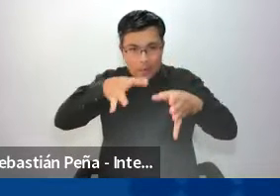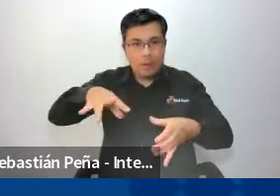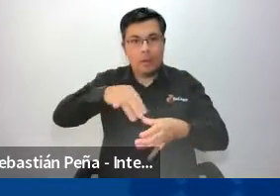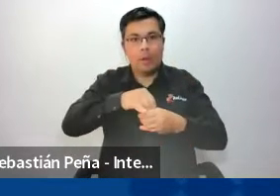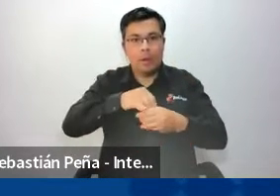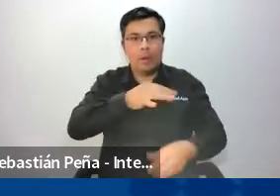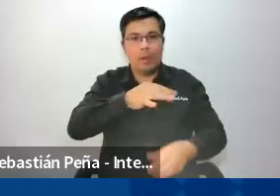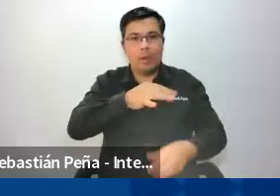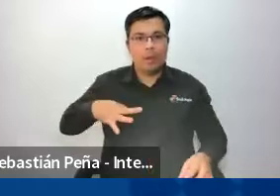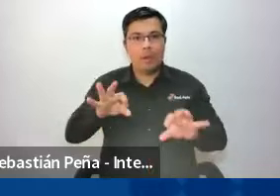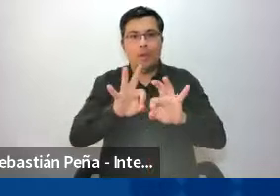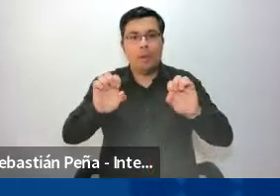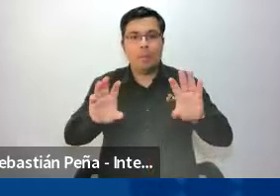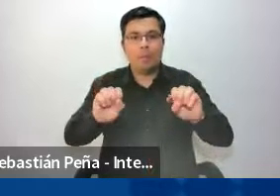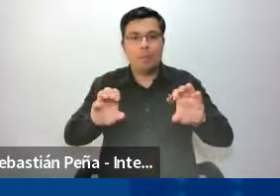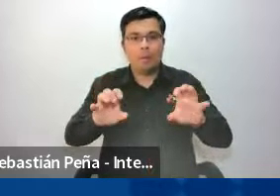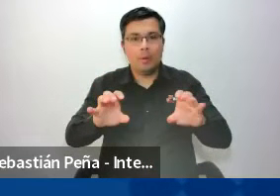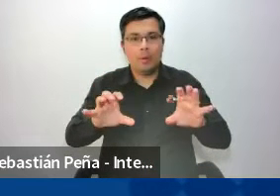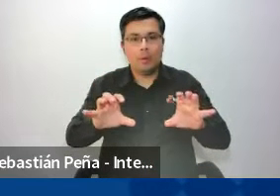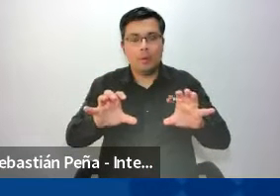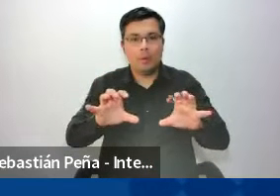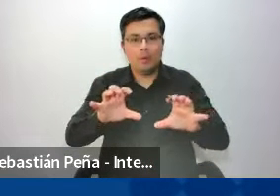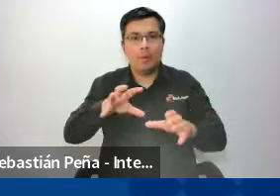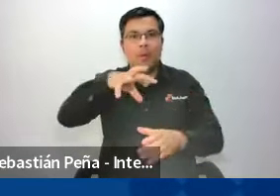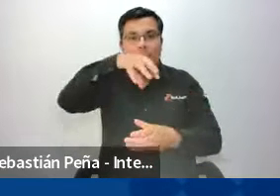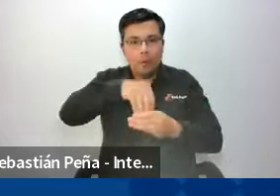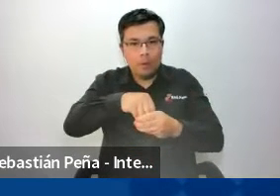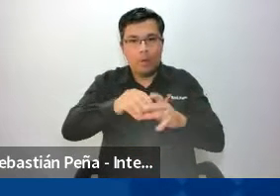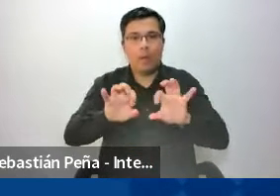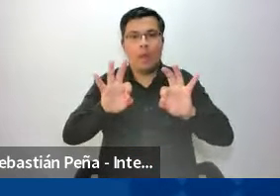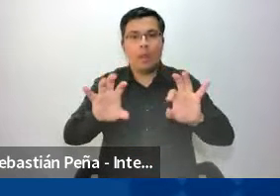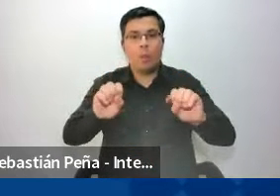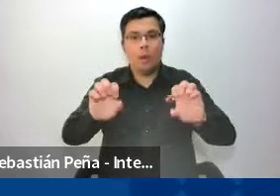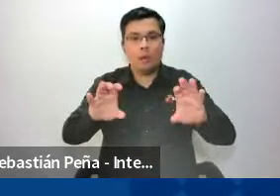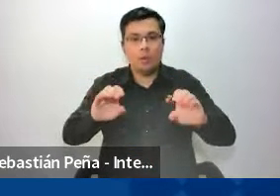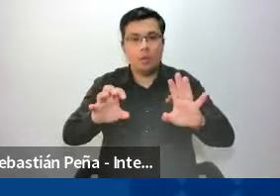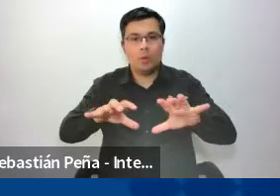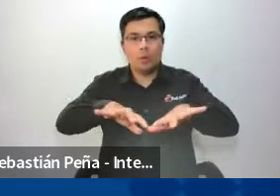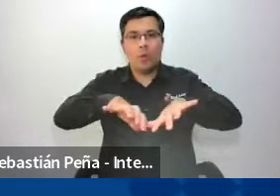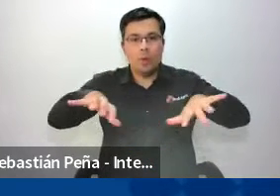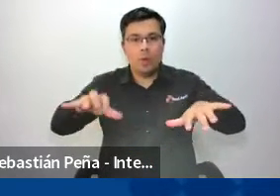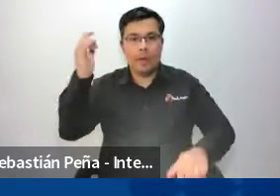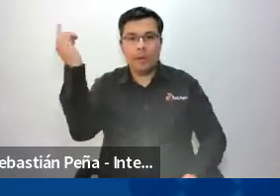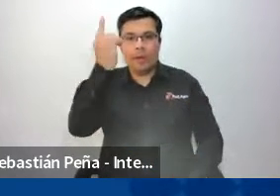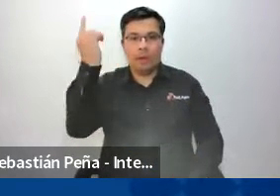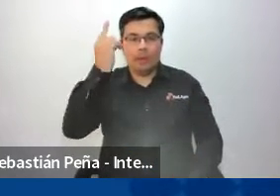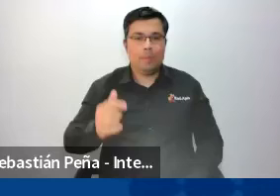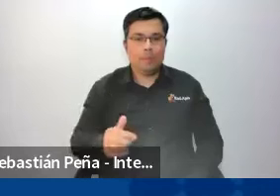Educación, perteneciente a la División de Educación General. Les deseamos a todas y todas